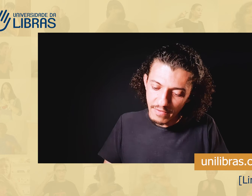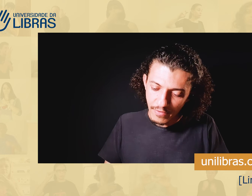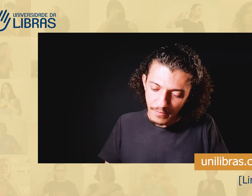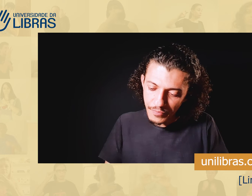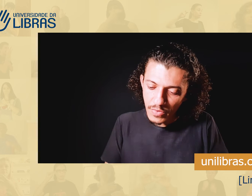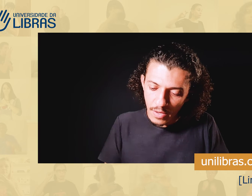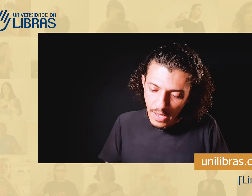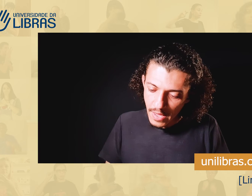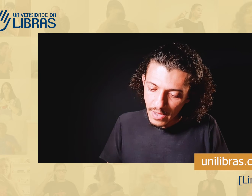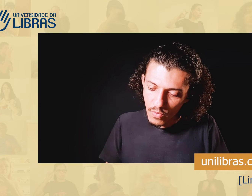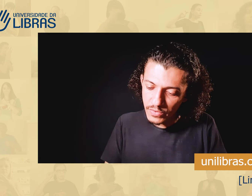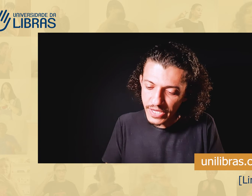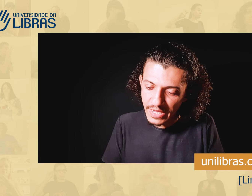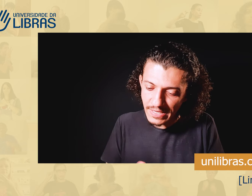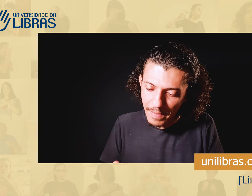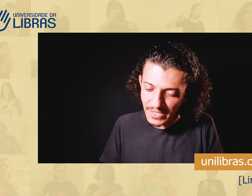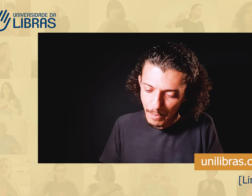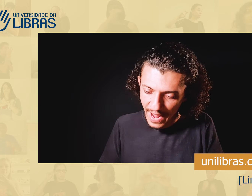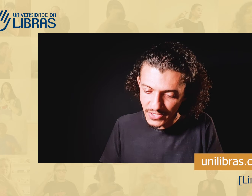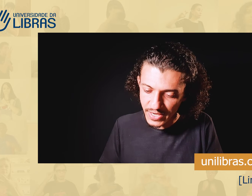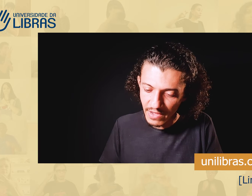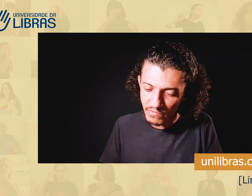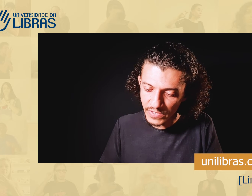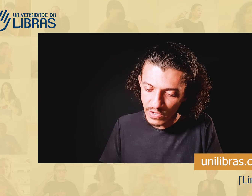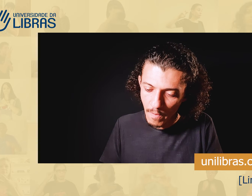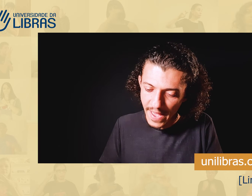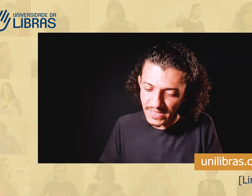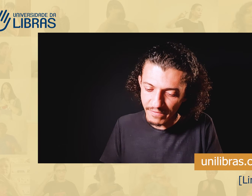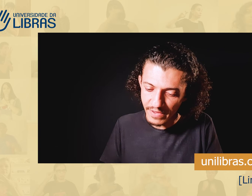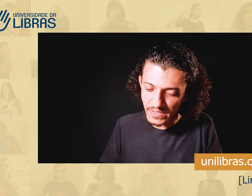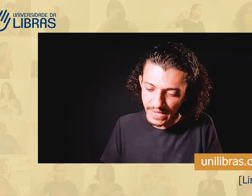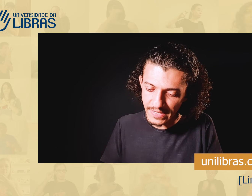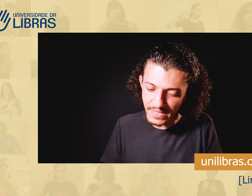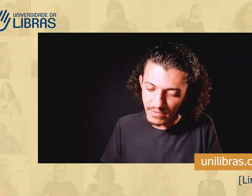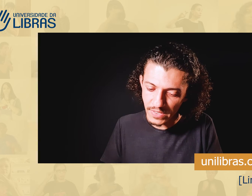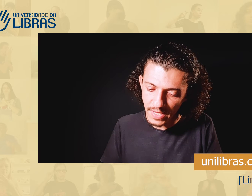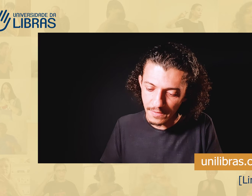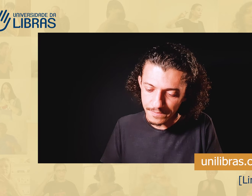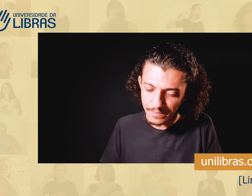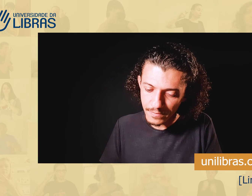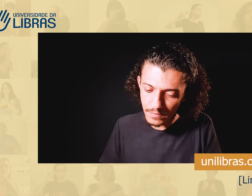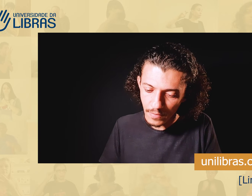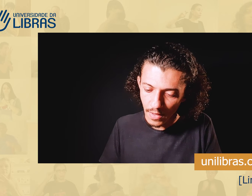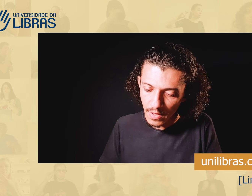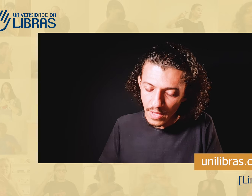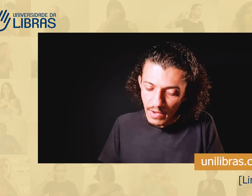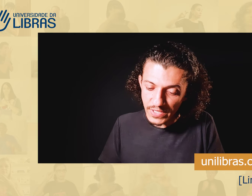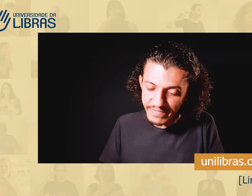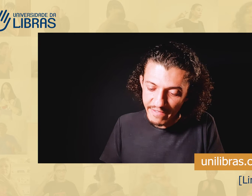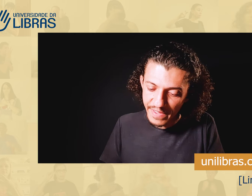livro, quando chega nessa parte prática, né, que você começa a ver os sinais escritos aqui, você vai vendo